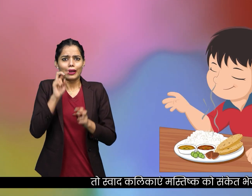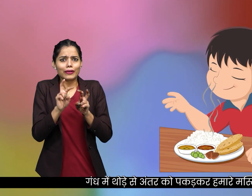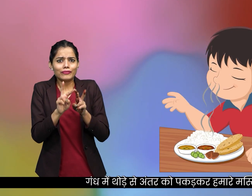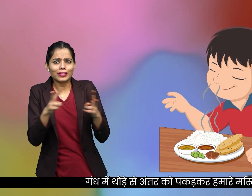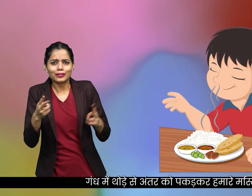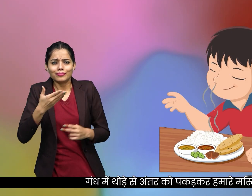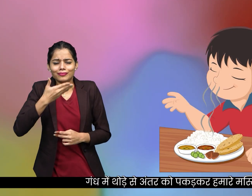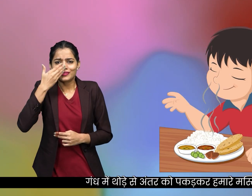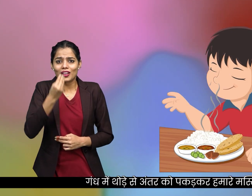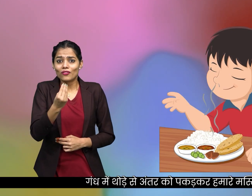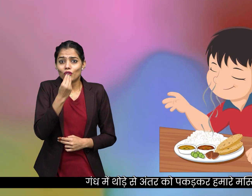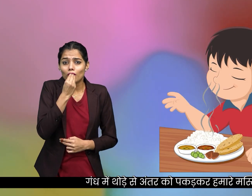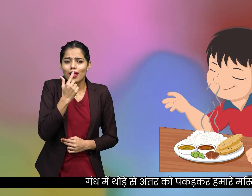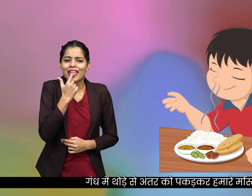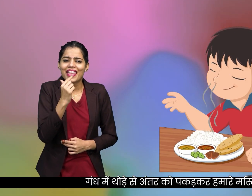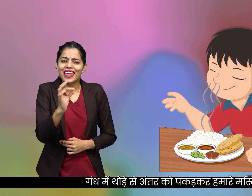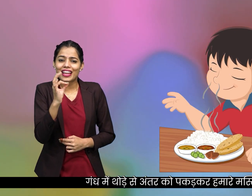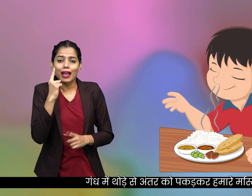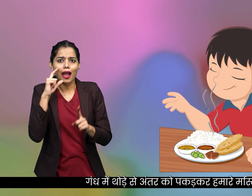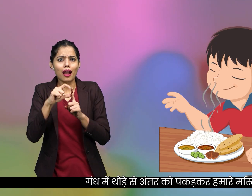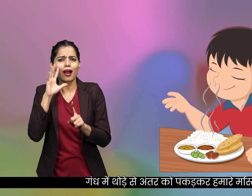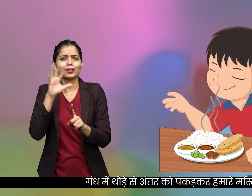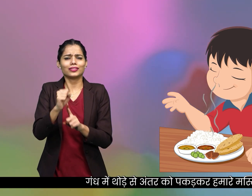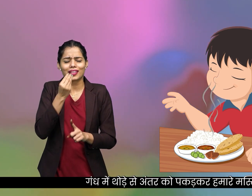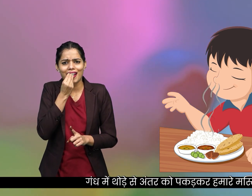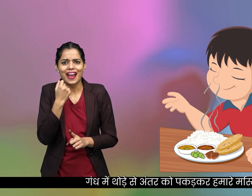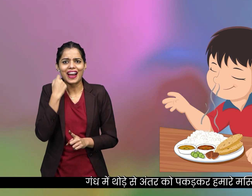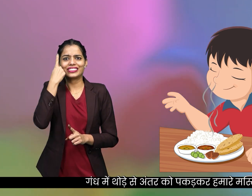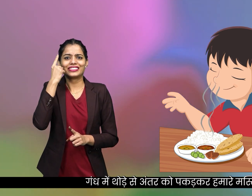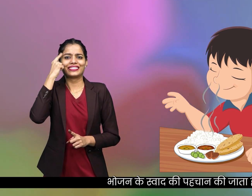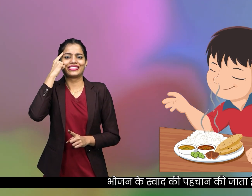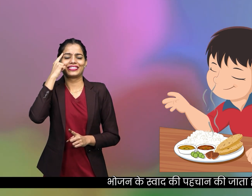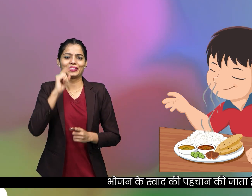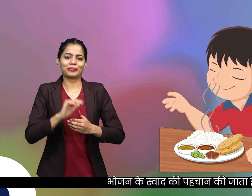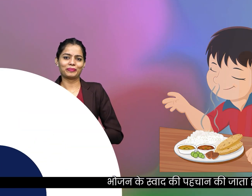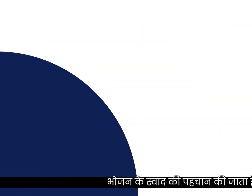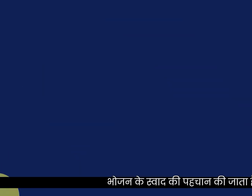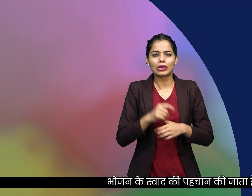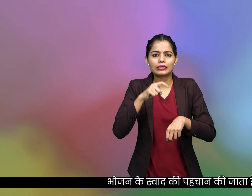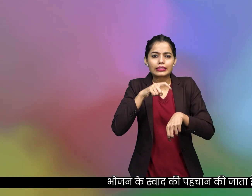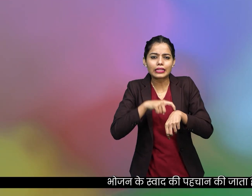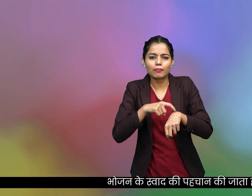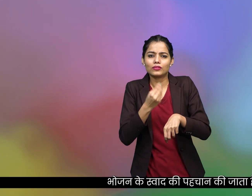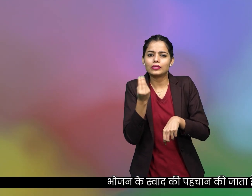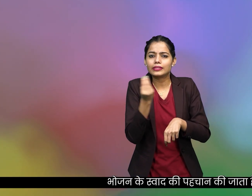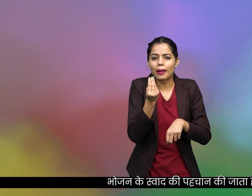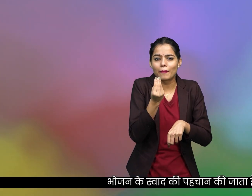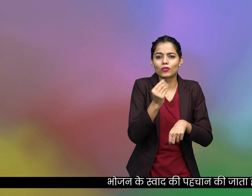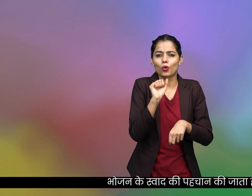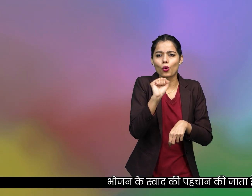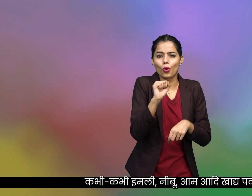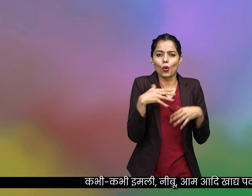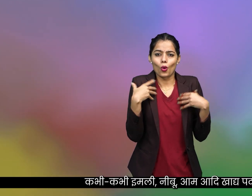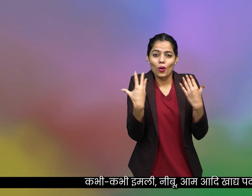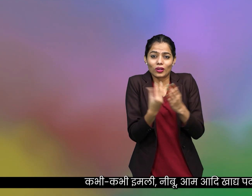भेजती है। गंध में थोड़े से अंतर को पकड़कर हमारे मस्तिष्क में भोजन के स्वाद की पहचान की